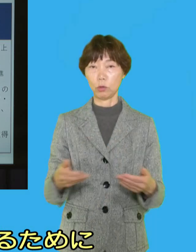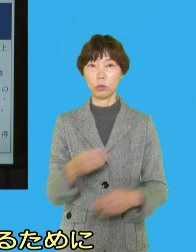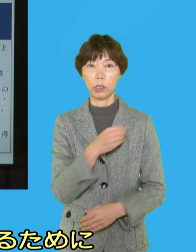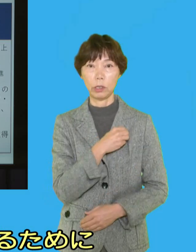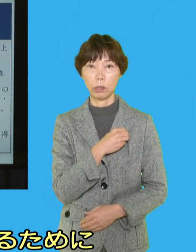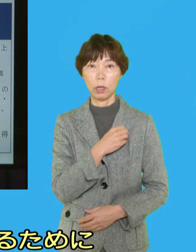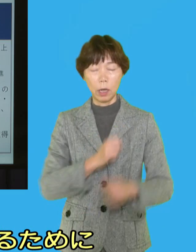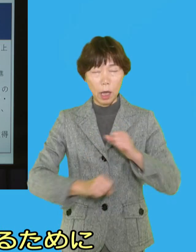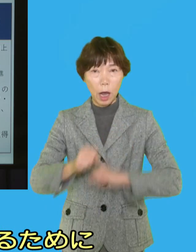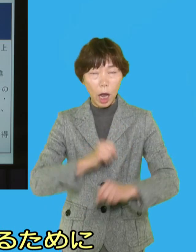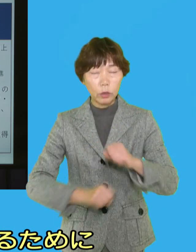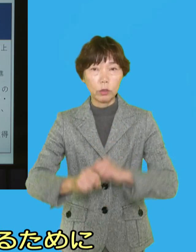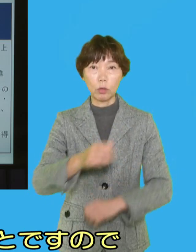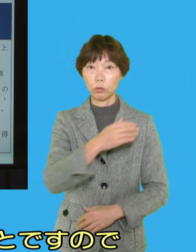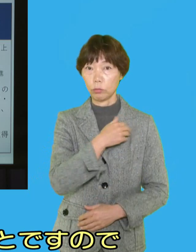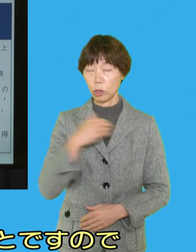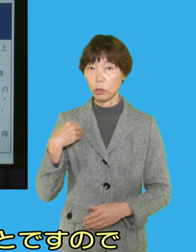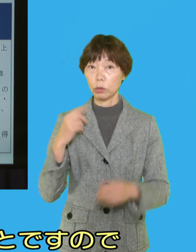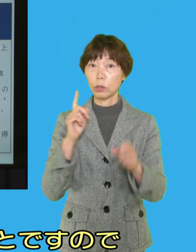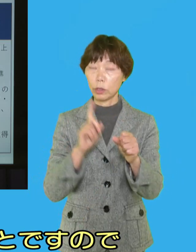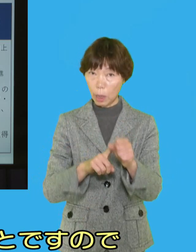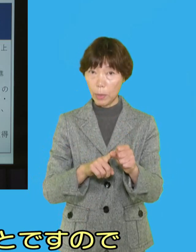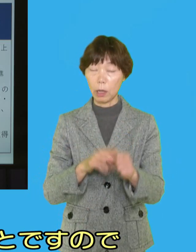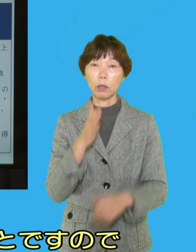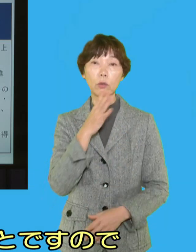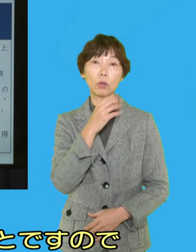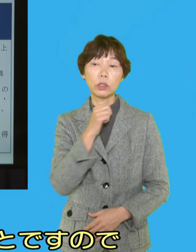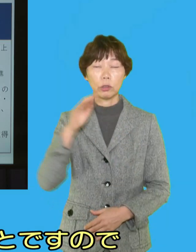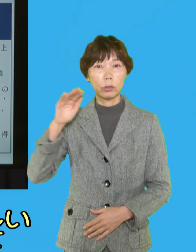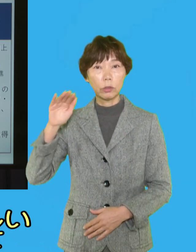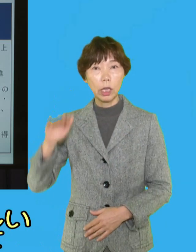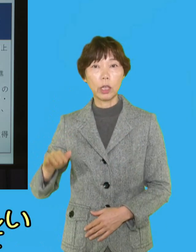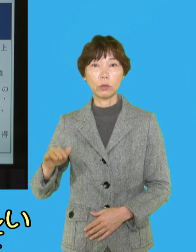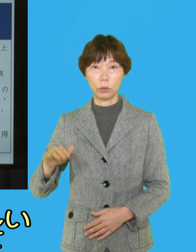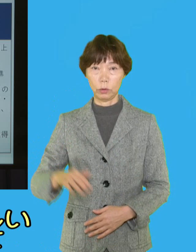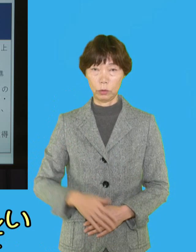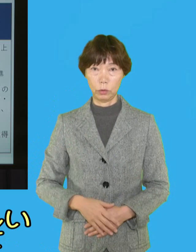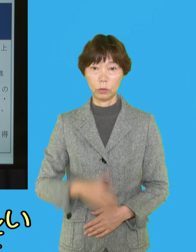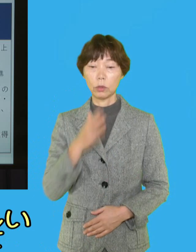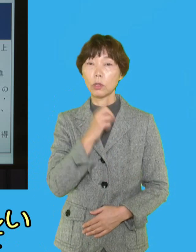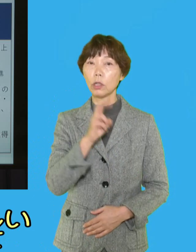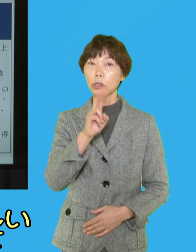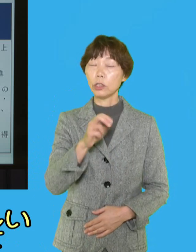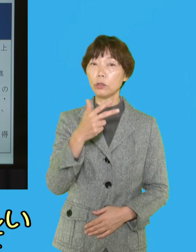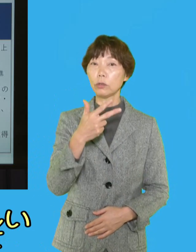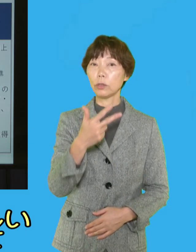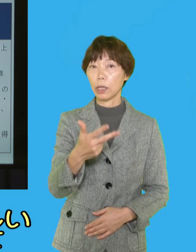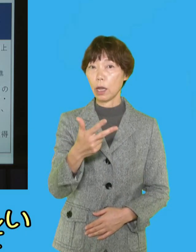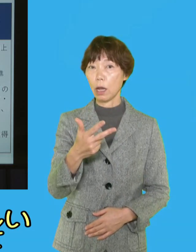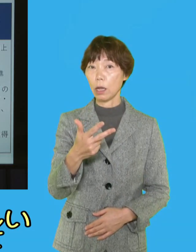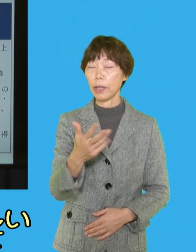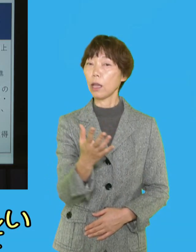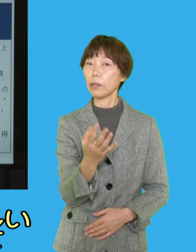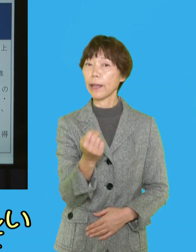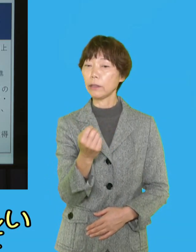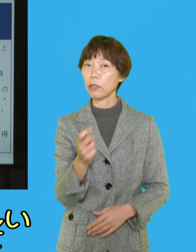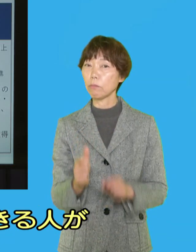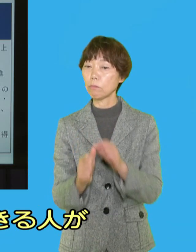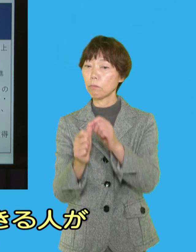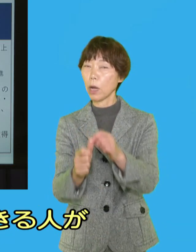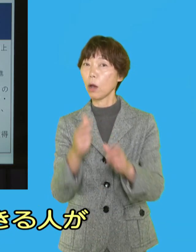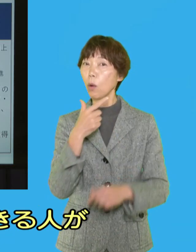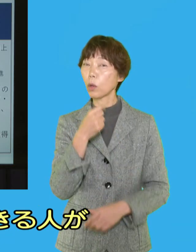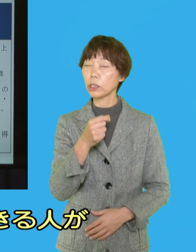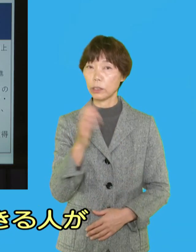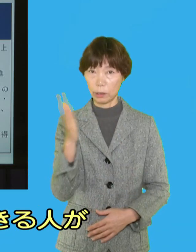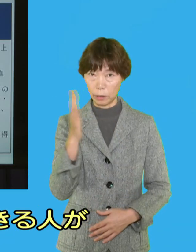活躍してもらえるためにその年齢を下げるということですので、まあ、27歳で何人してほしいということではなくて、